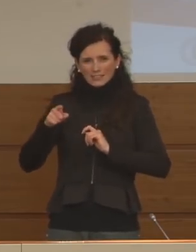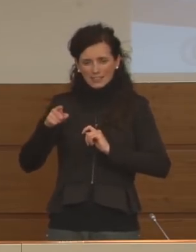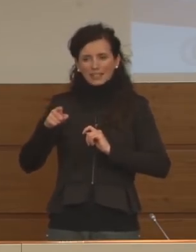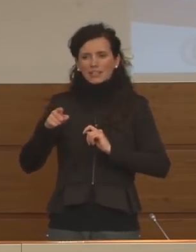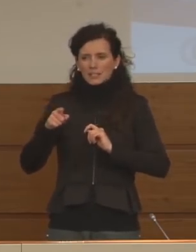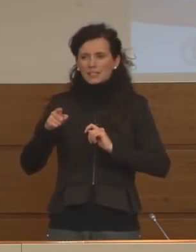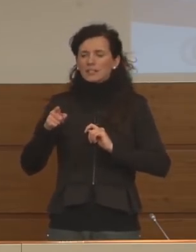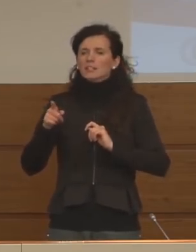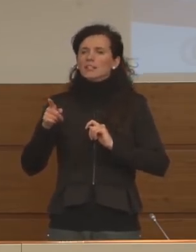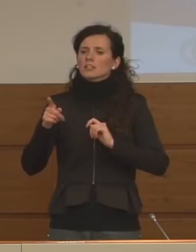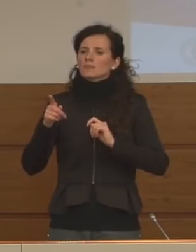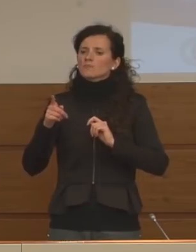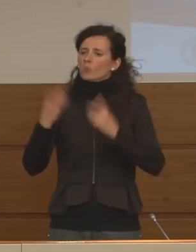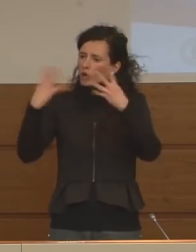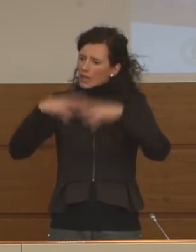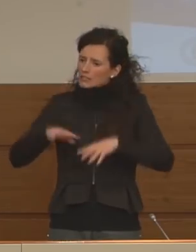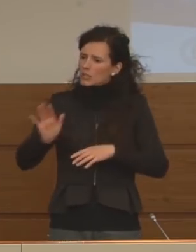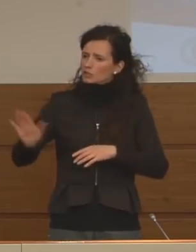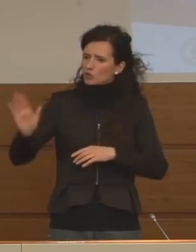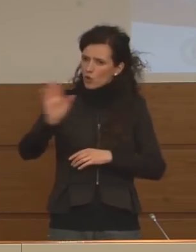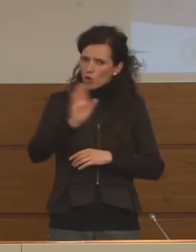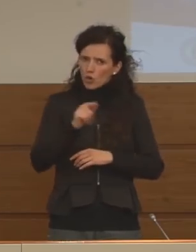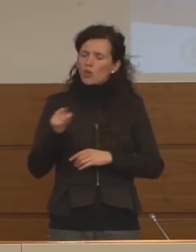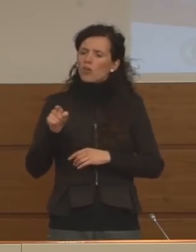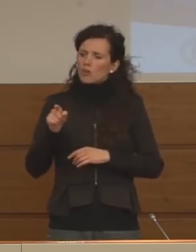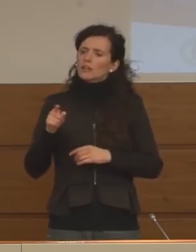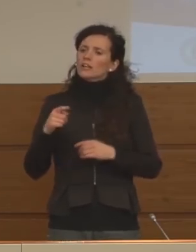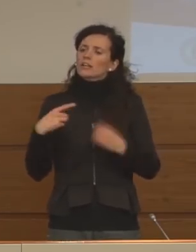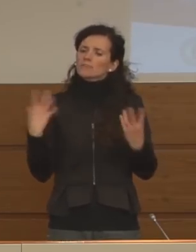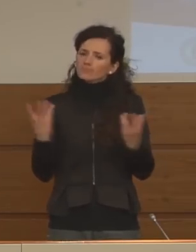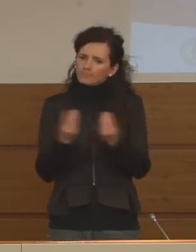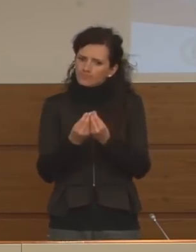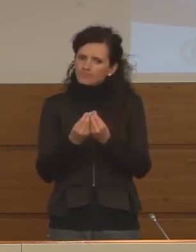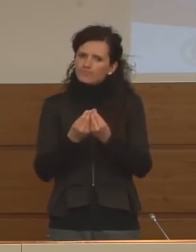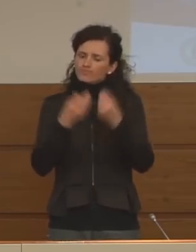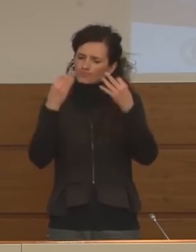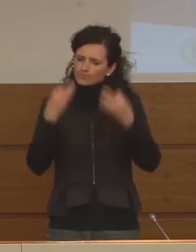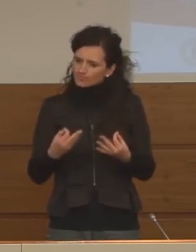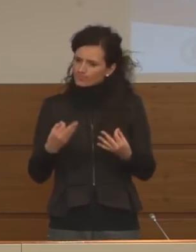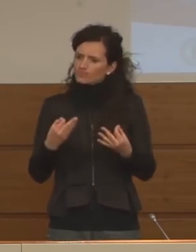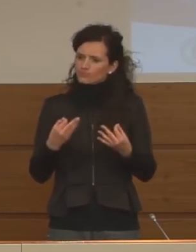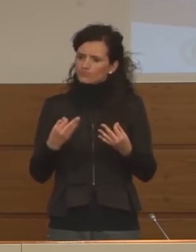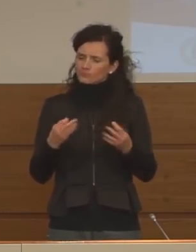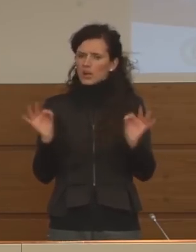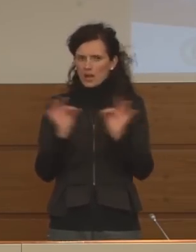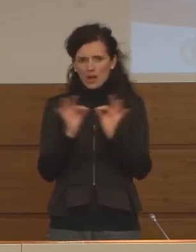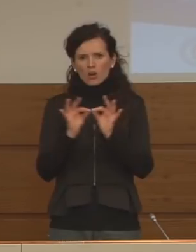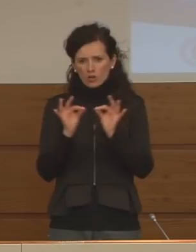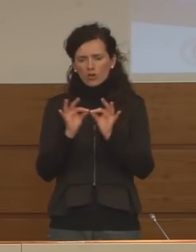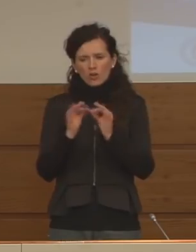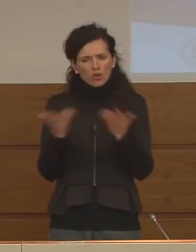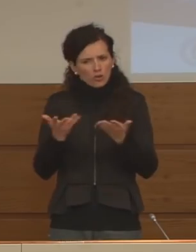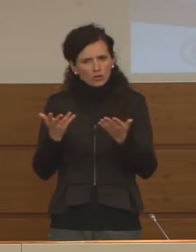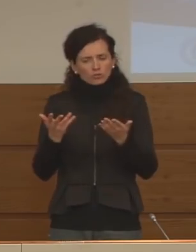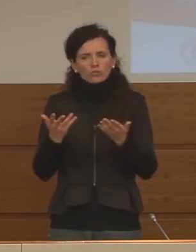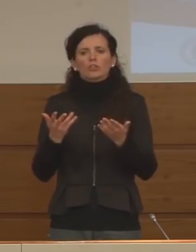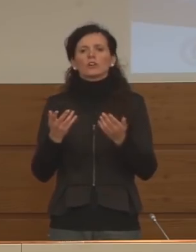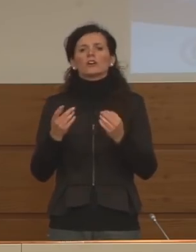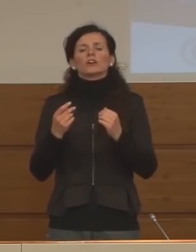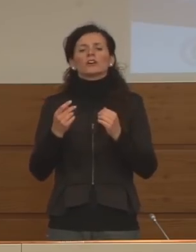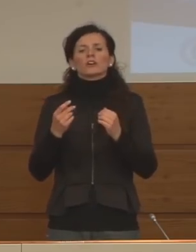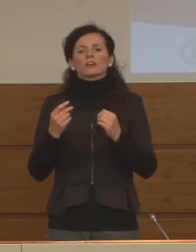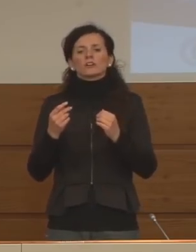concluso una attività di rafforzamento di un'impresa italiana